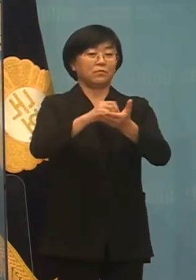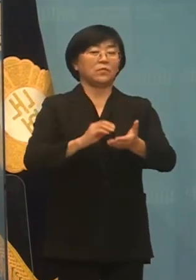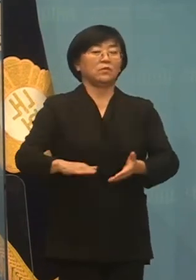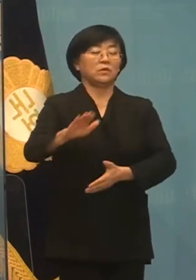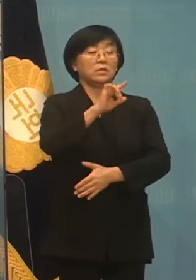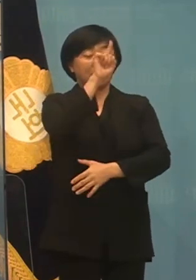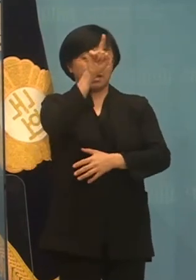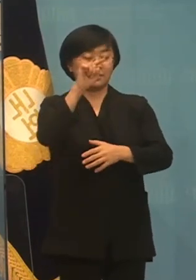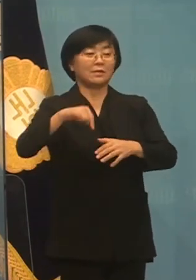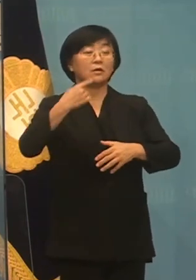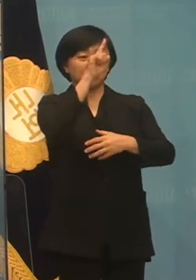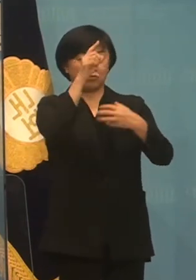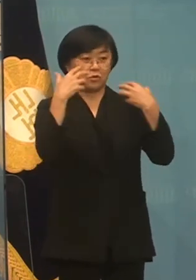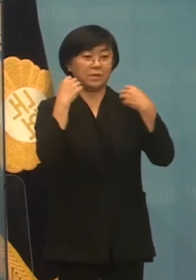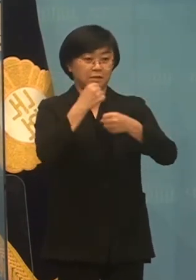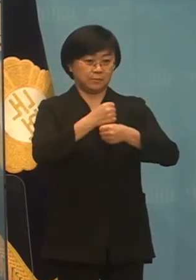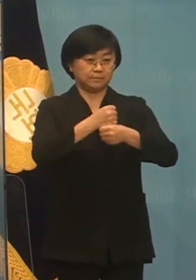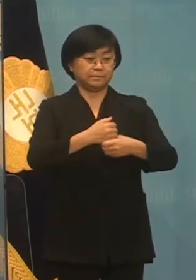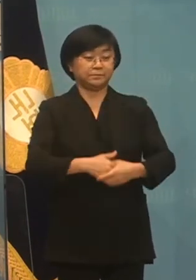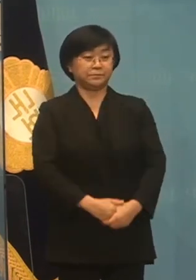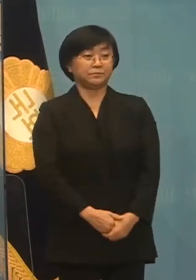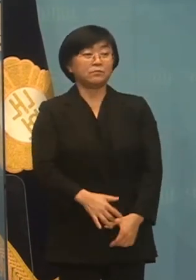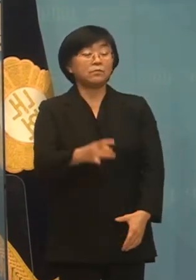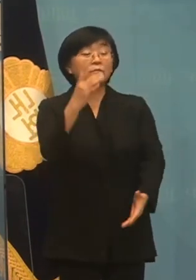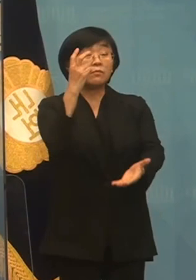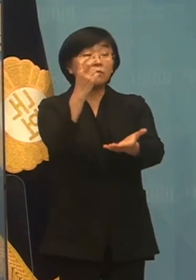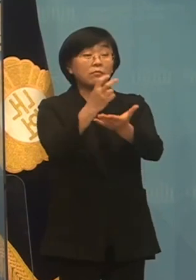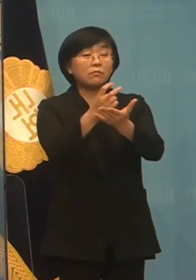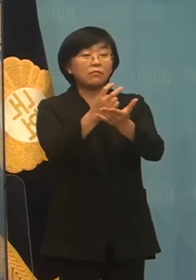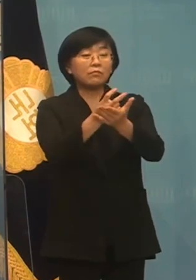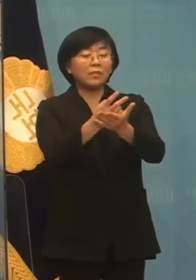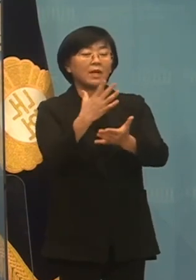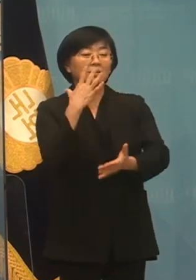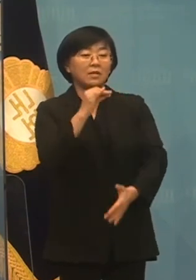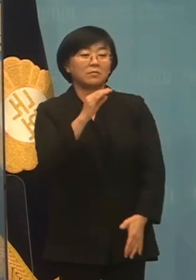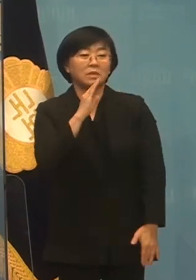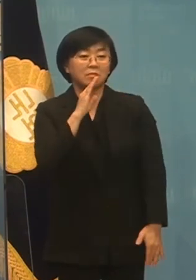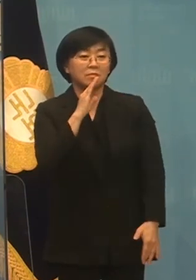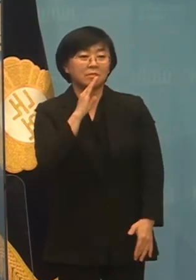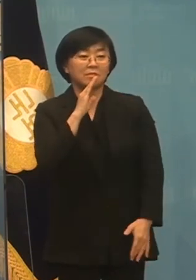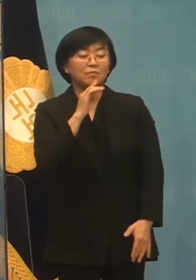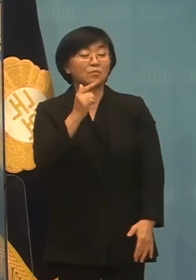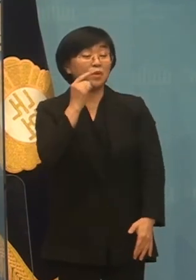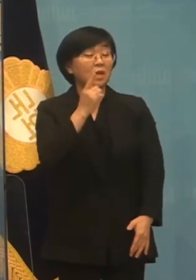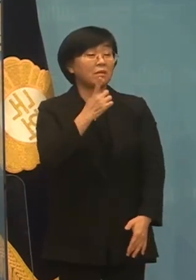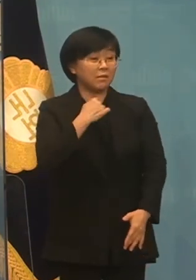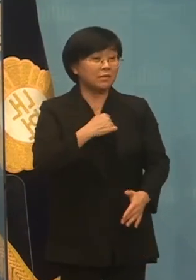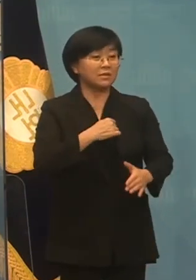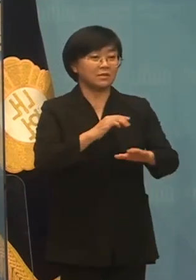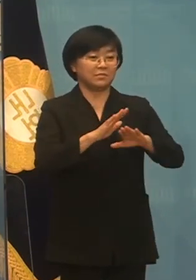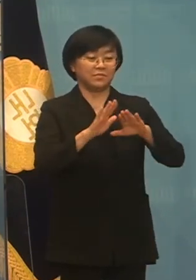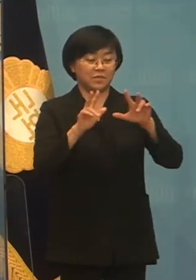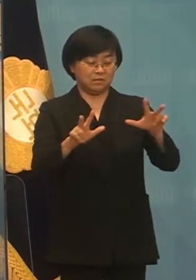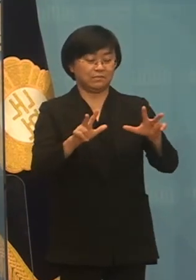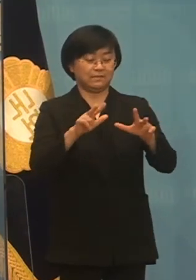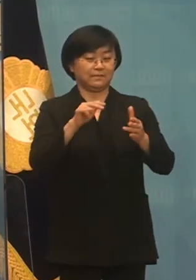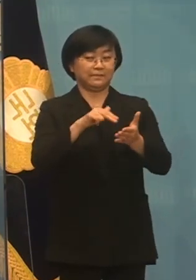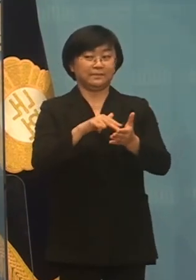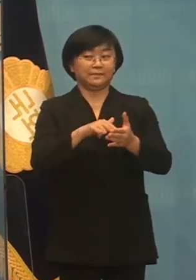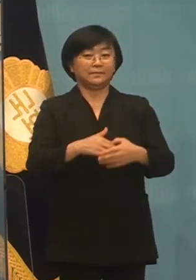다음 정부를 만들어내겠습니다. 원칙적으로는 당연한 소리이지만 그렇지 못했던 것이